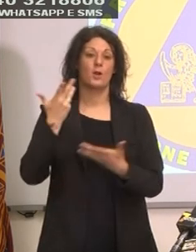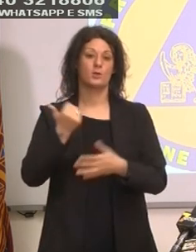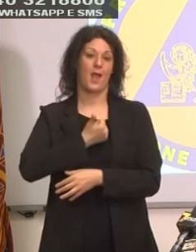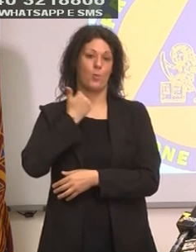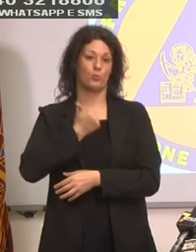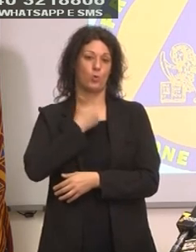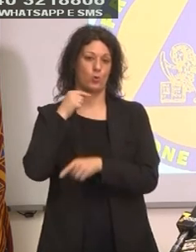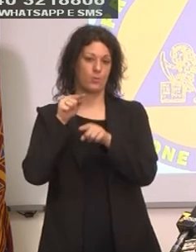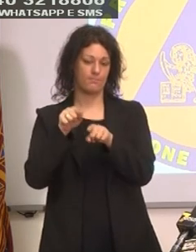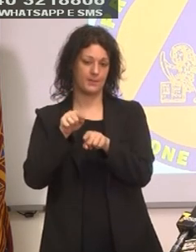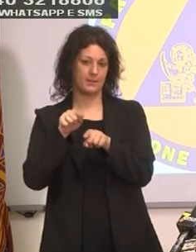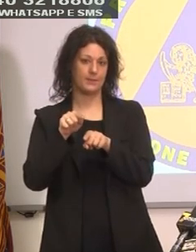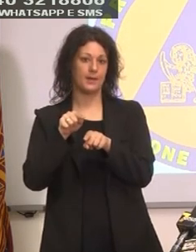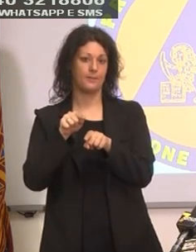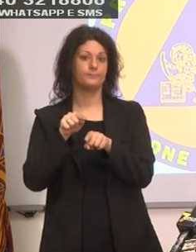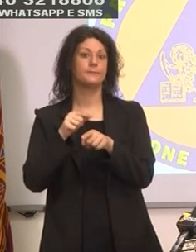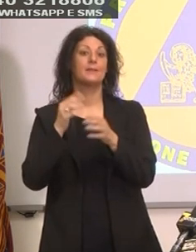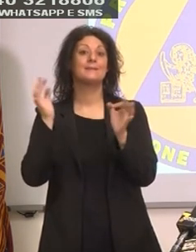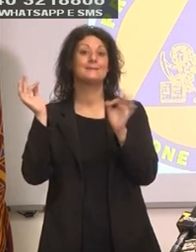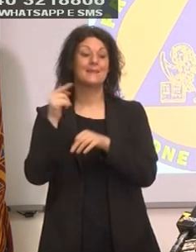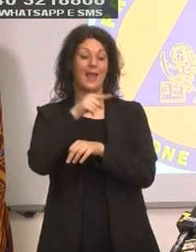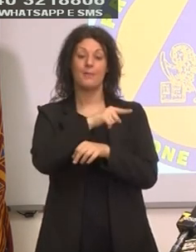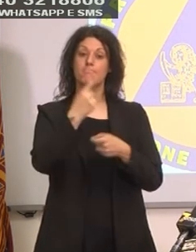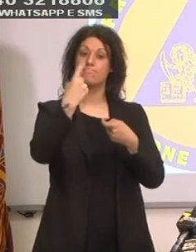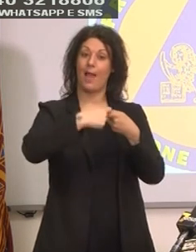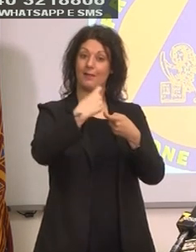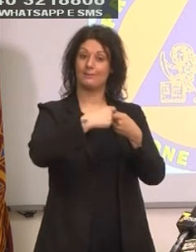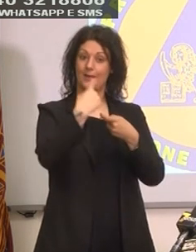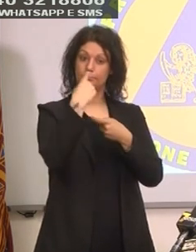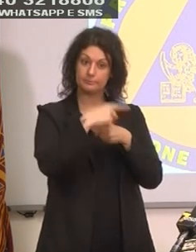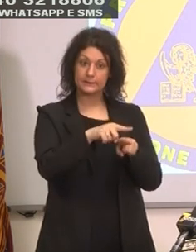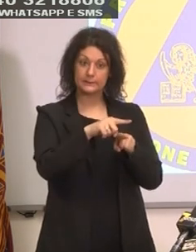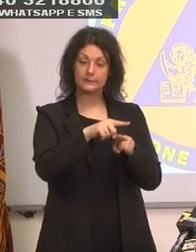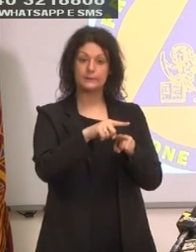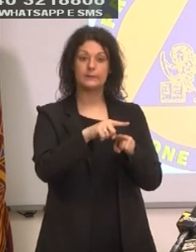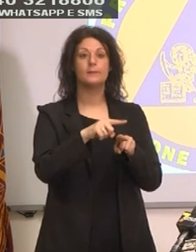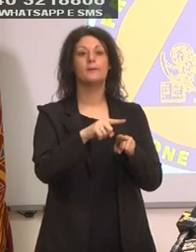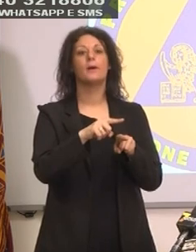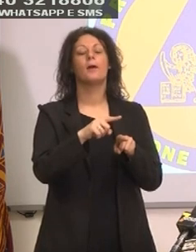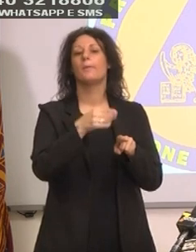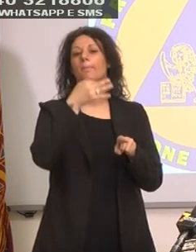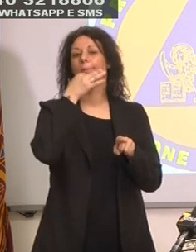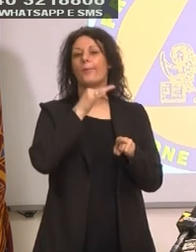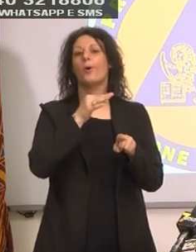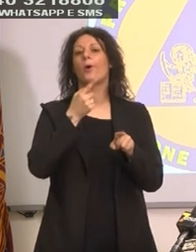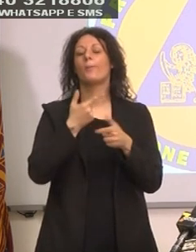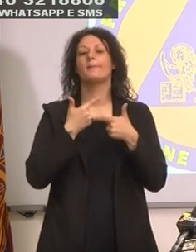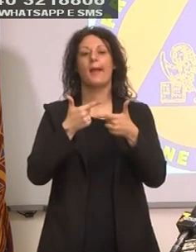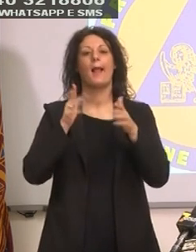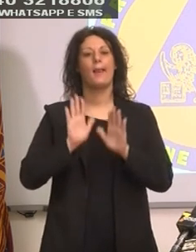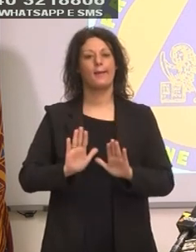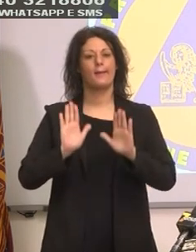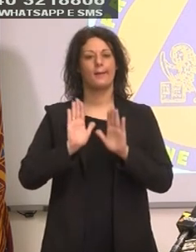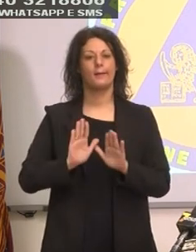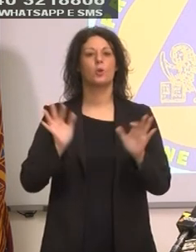ci ritroveremo questi partner, nel migliore dei casi recalcitranti, ma spesso anche su